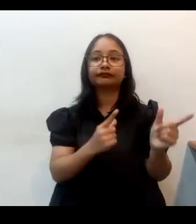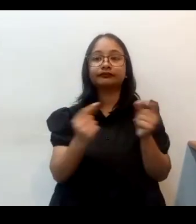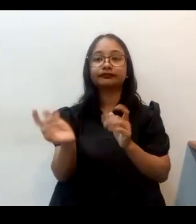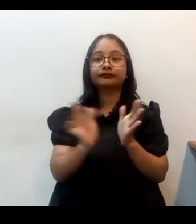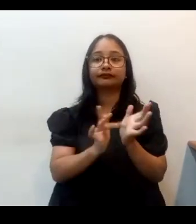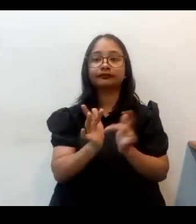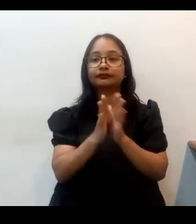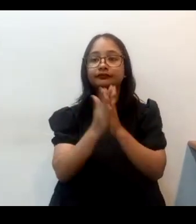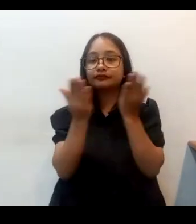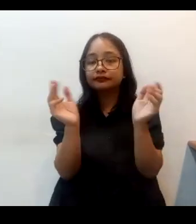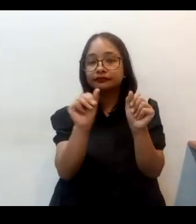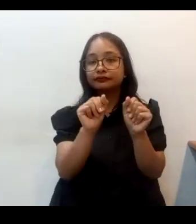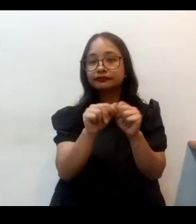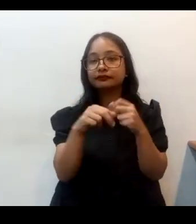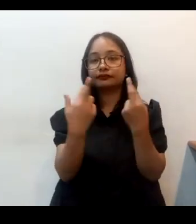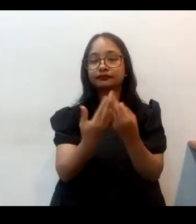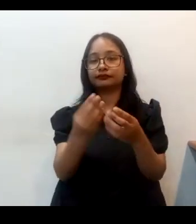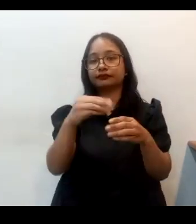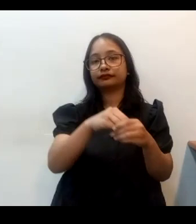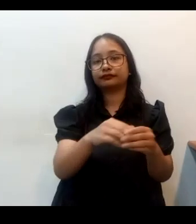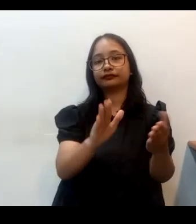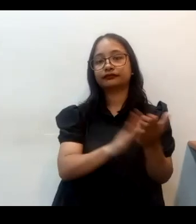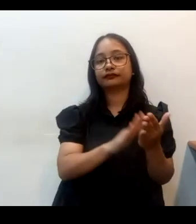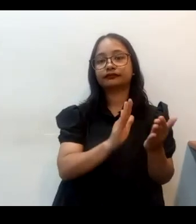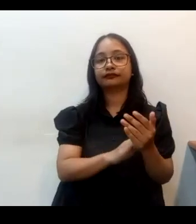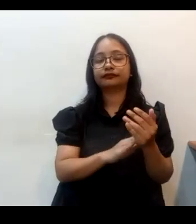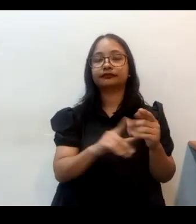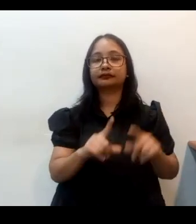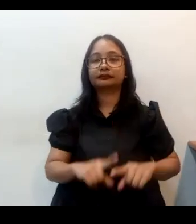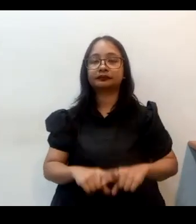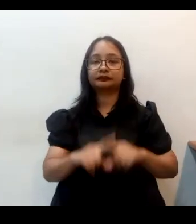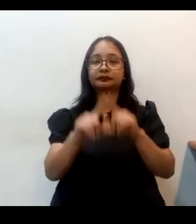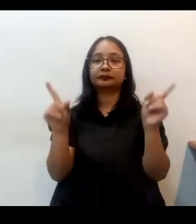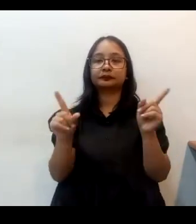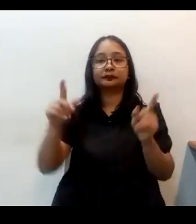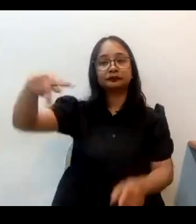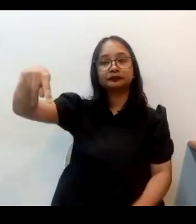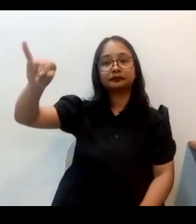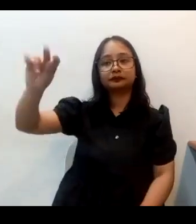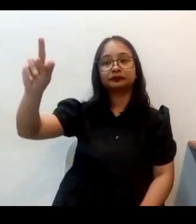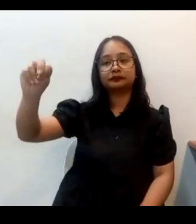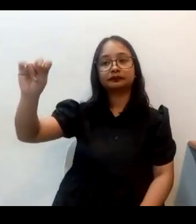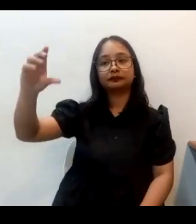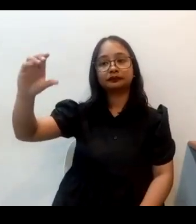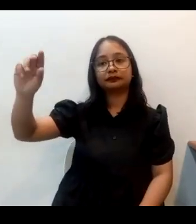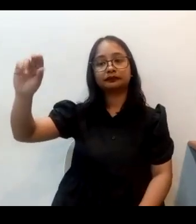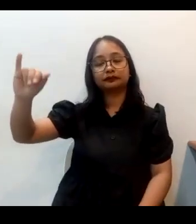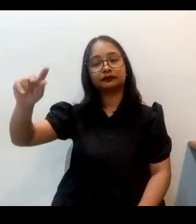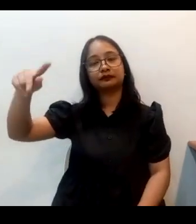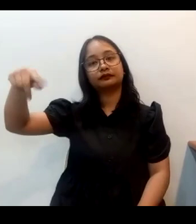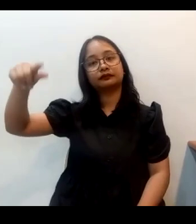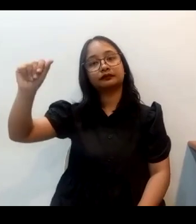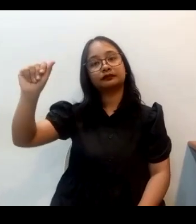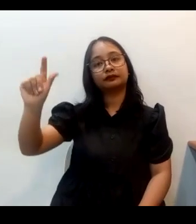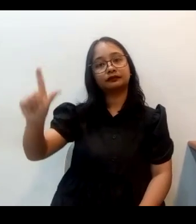na biglaan lang yun. But she answered, not this time, but she can allow if the schedule